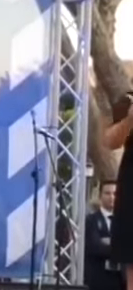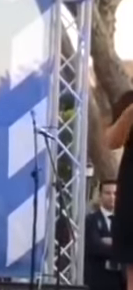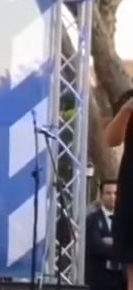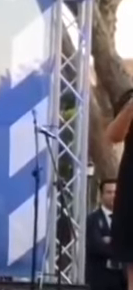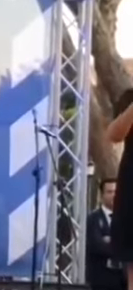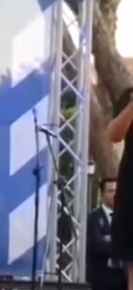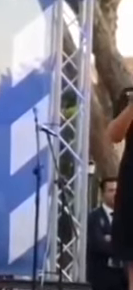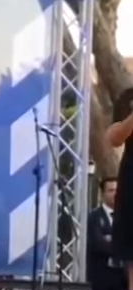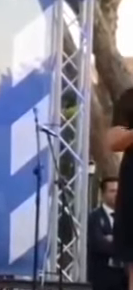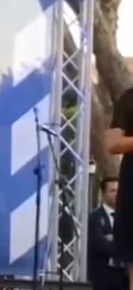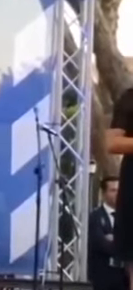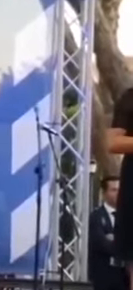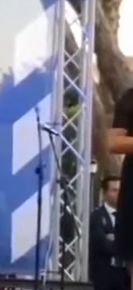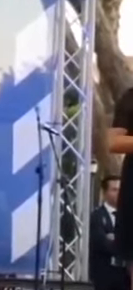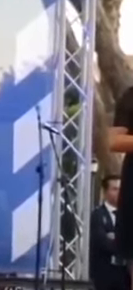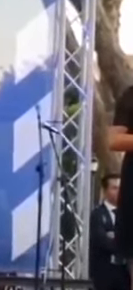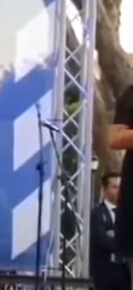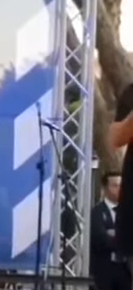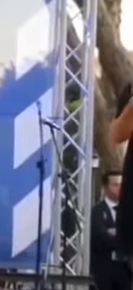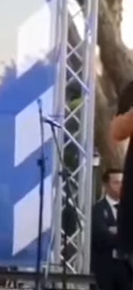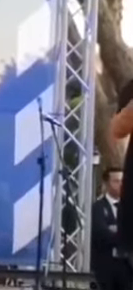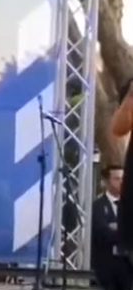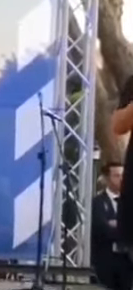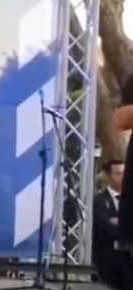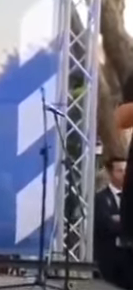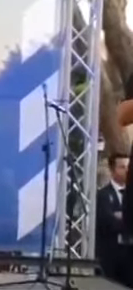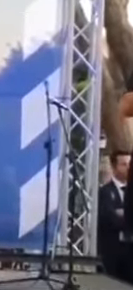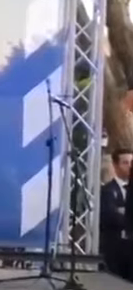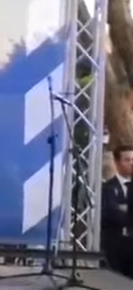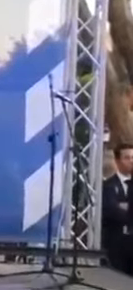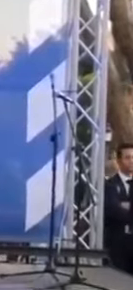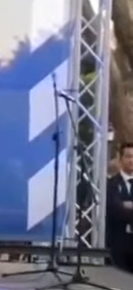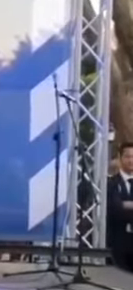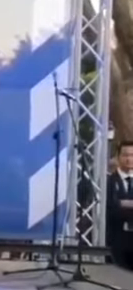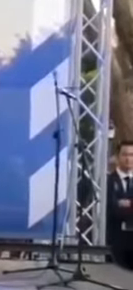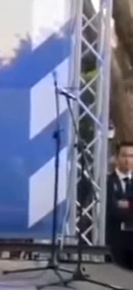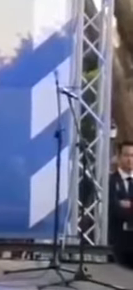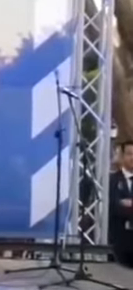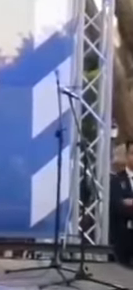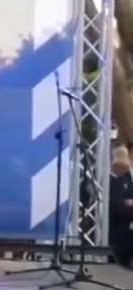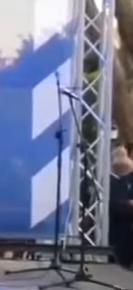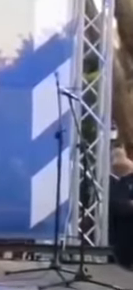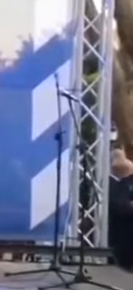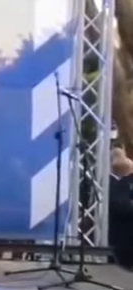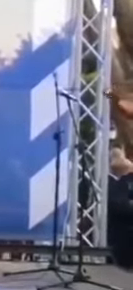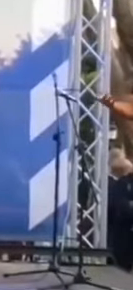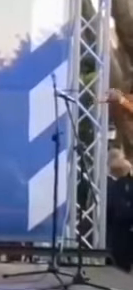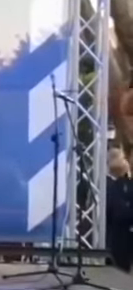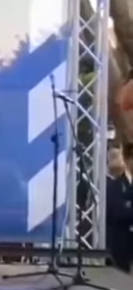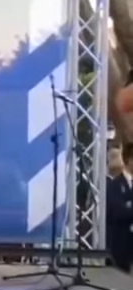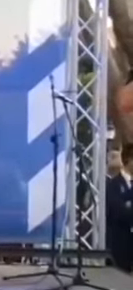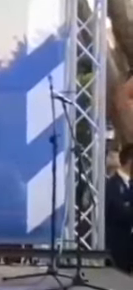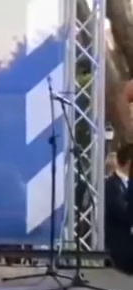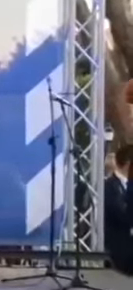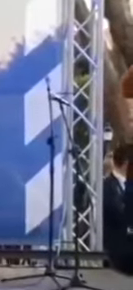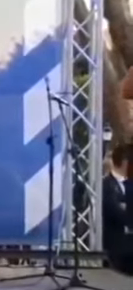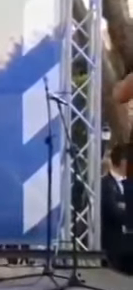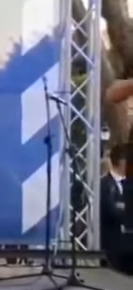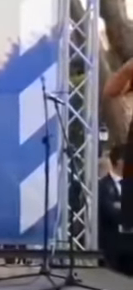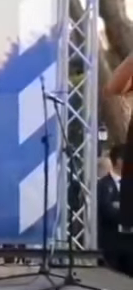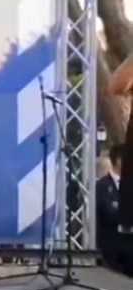Elisa, du cornamuse, e parliamo del futuro dell'Italia. E certo, perché noi andiamo lì a prendere